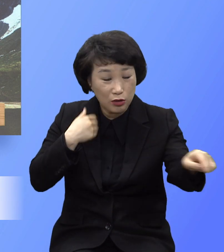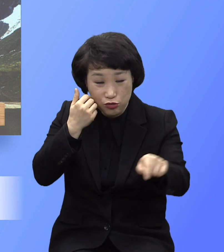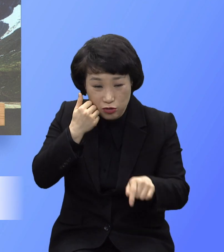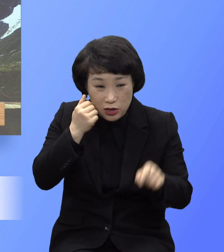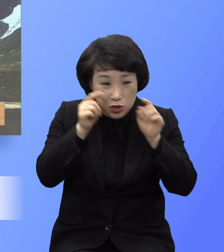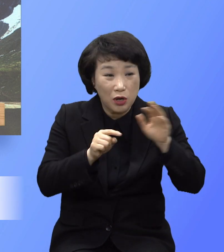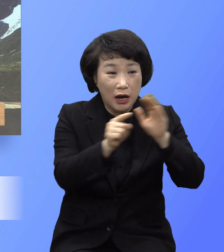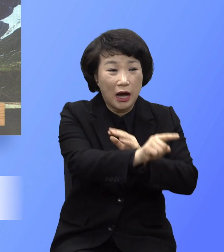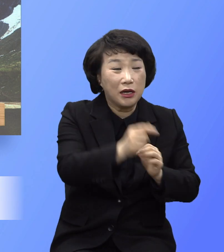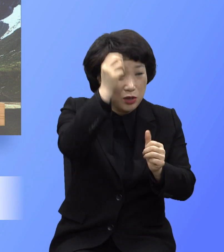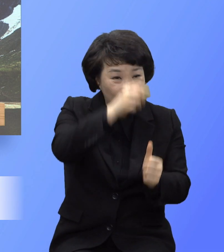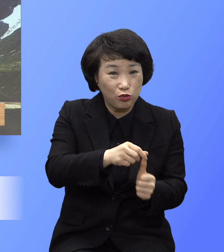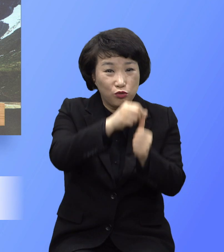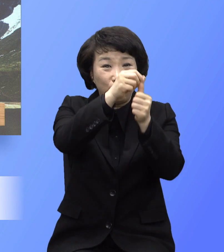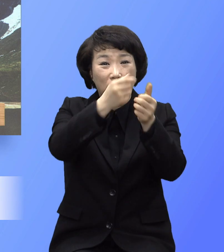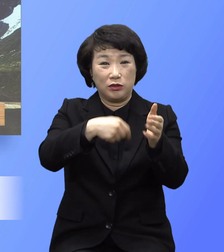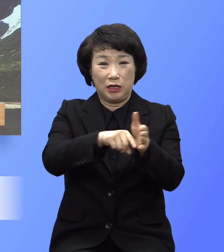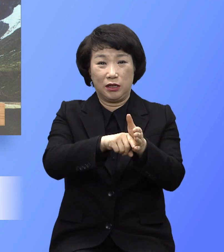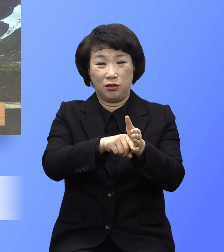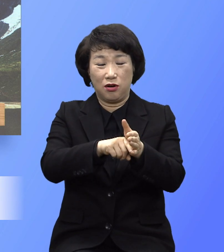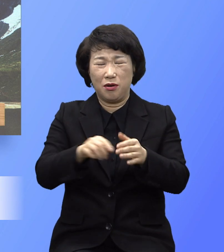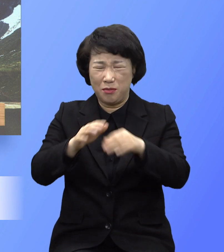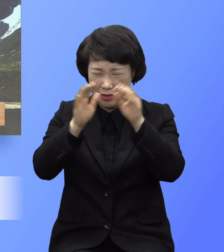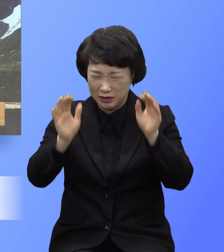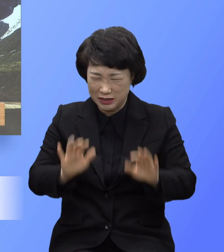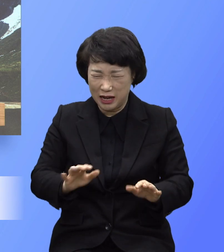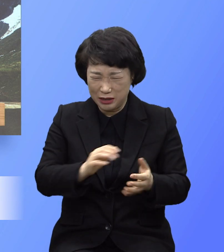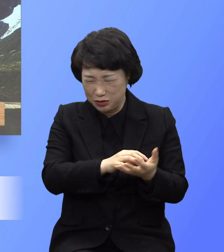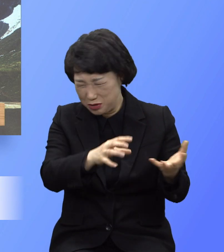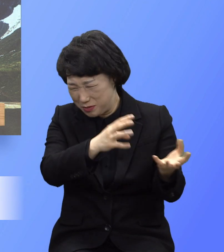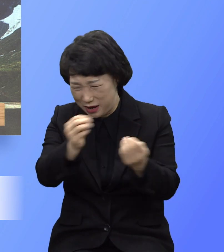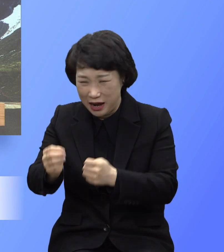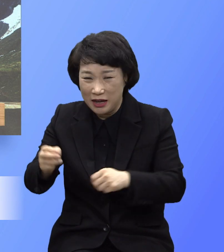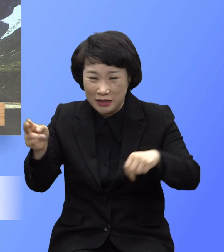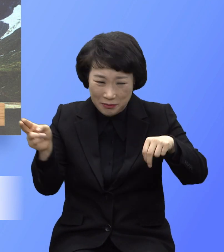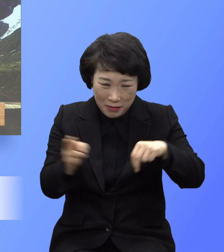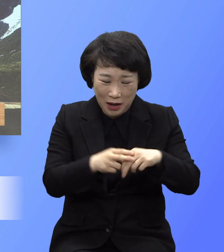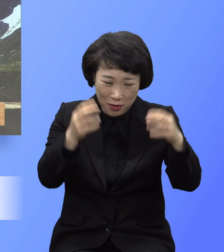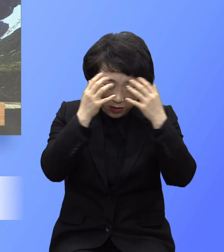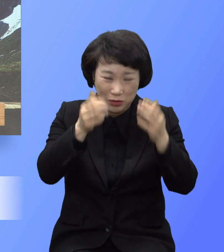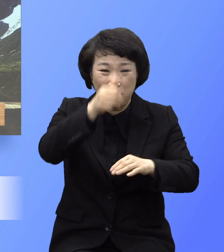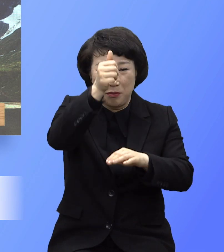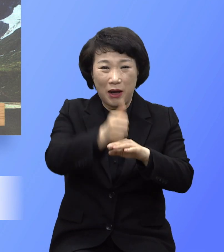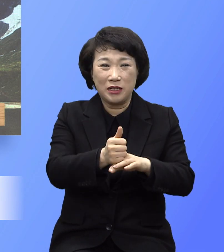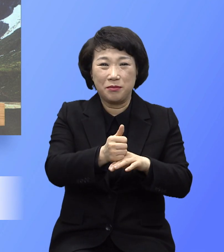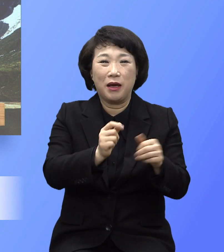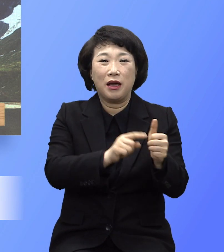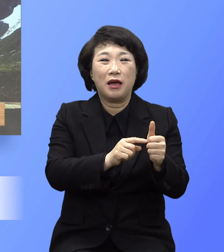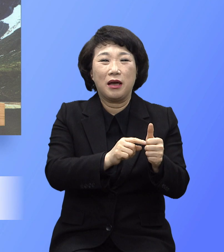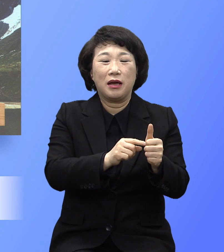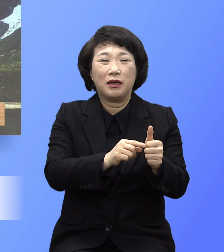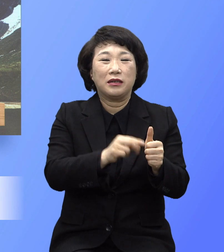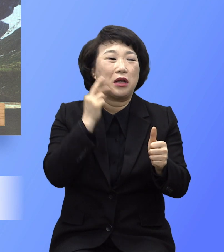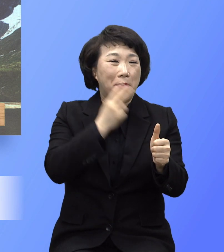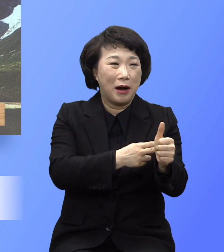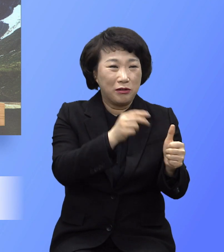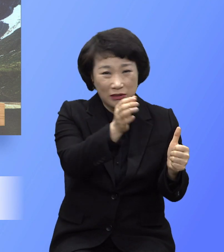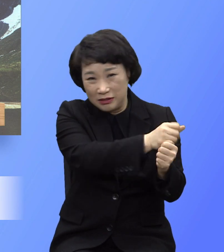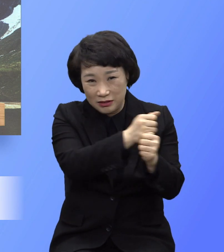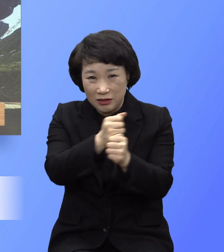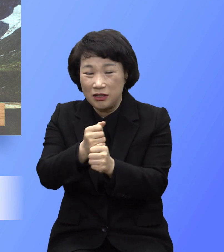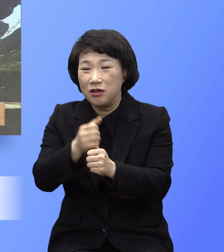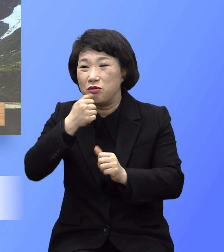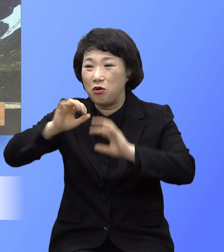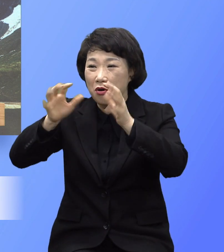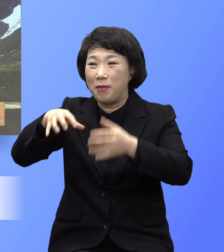간 영혼을 살리기 위해서 이 모진 매를 맞고 고통을 당하고 마침내 노마에서 참수형을 당할